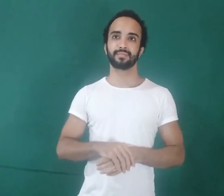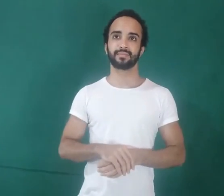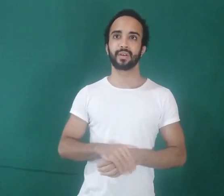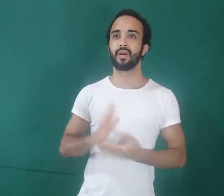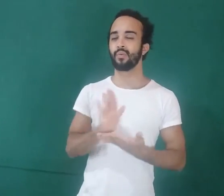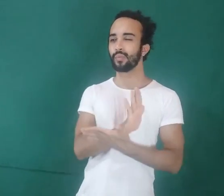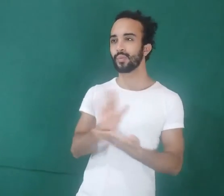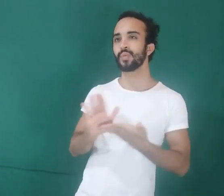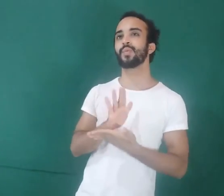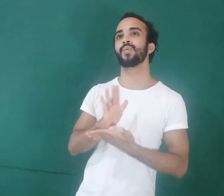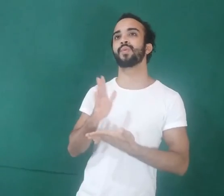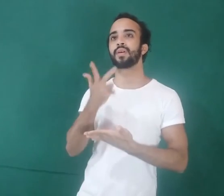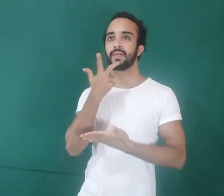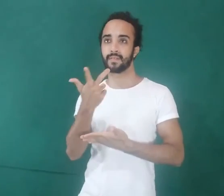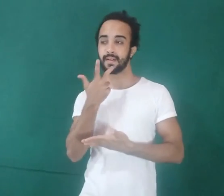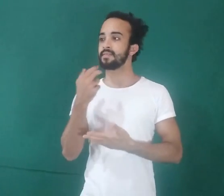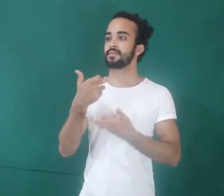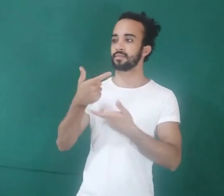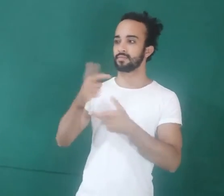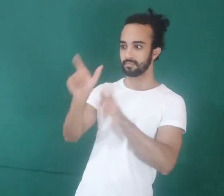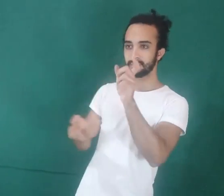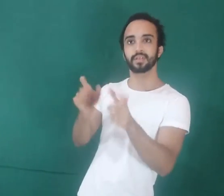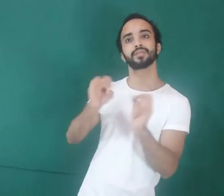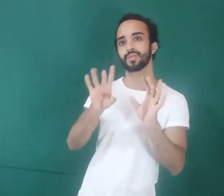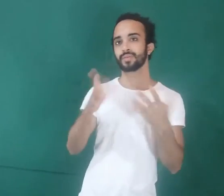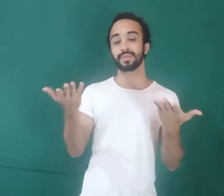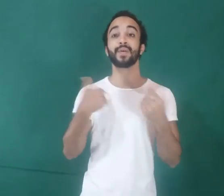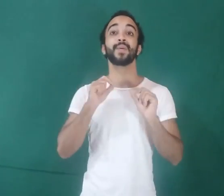falas inéditas dos convidados, resgatados, e no mais é isso. Um beijo.